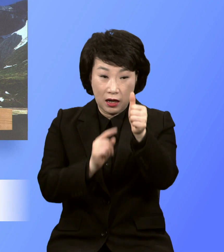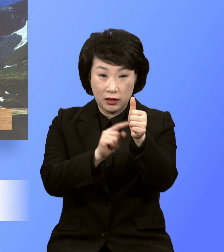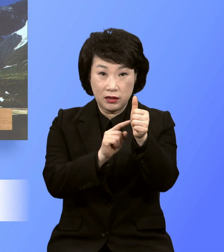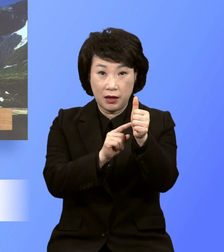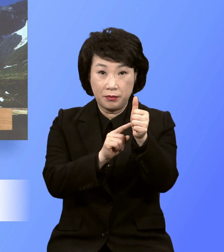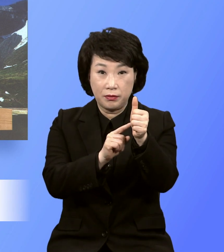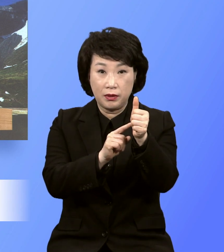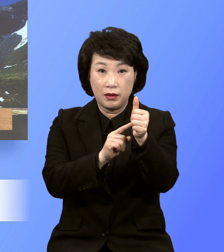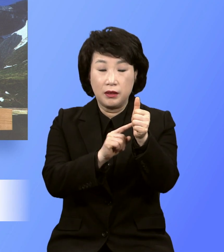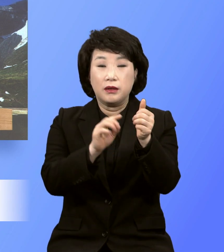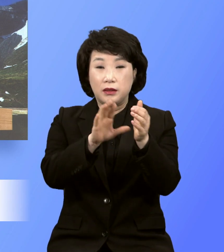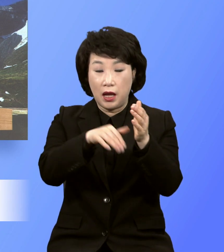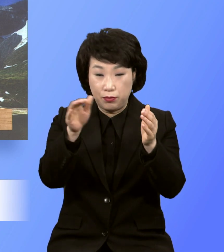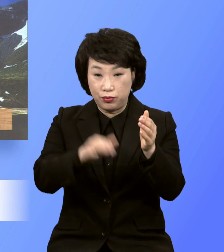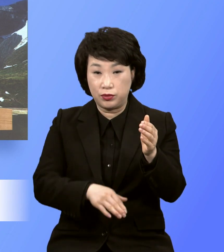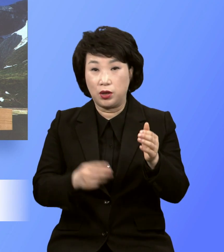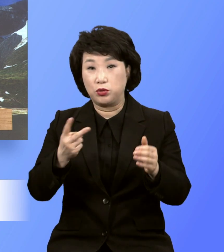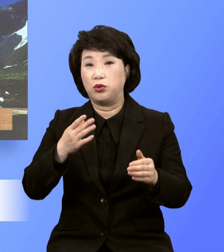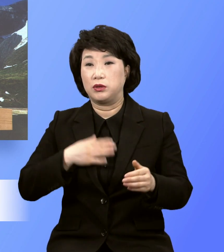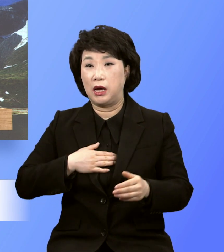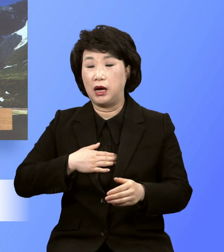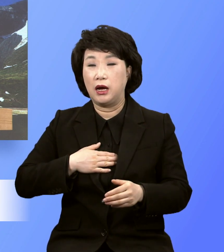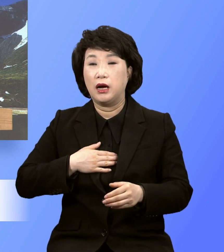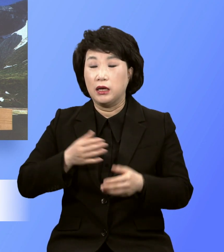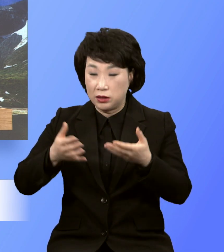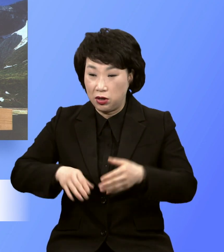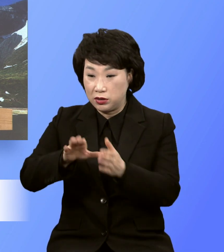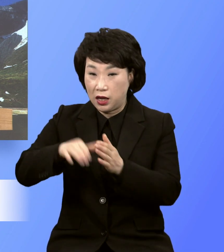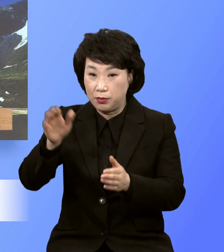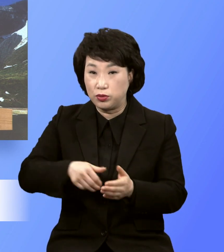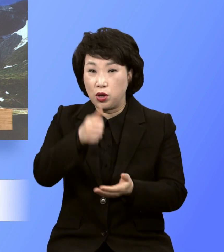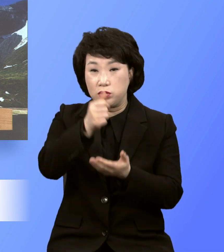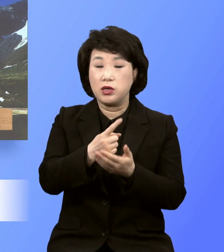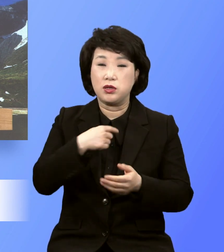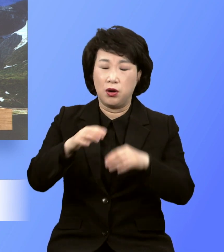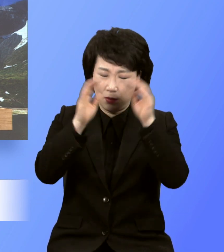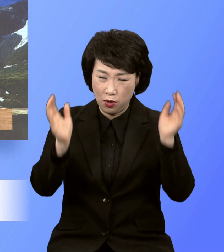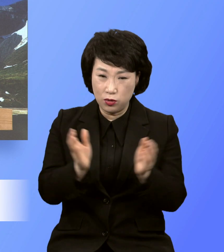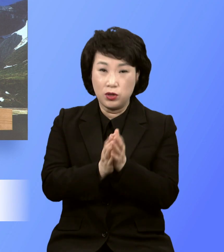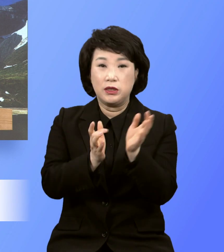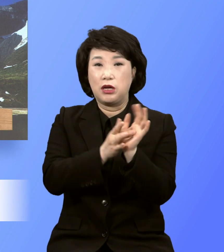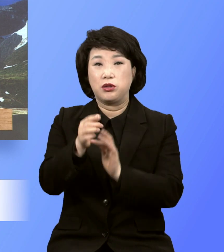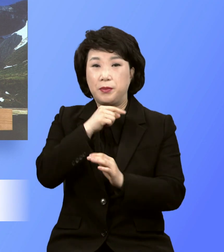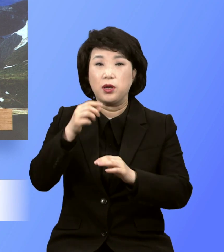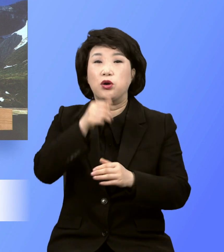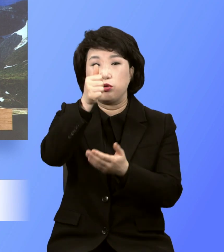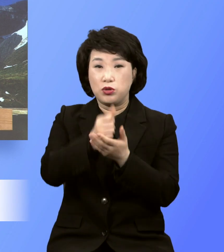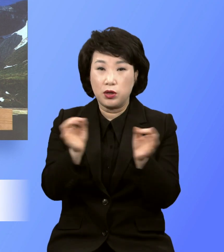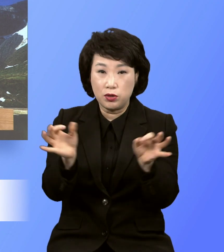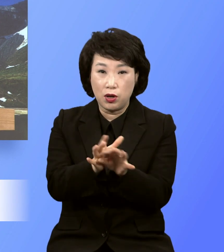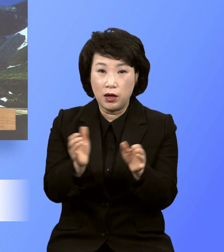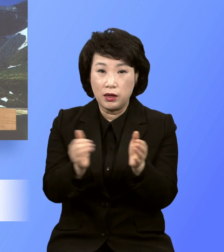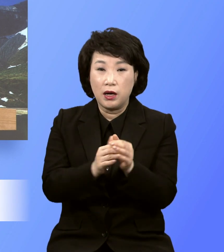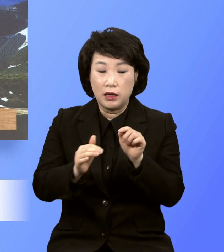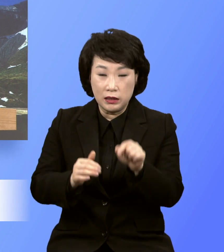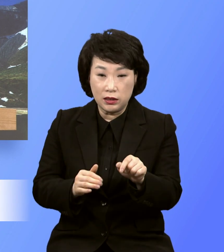아담으로부터 나로부터 범죄한 죄가 예수 피로 소멸되었으나 소멸된